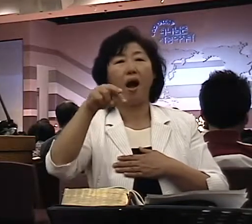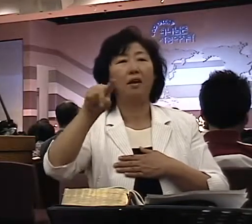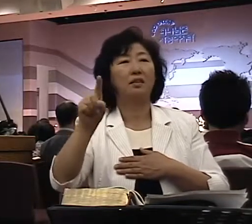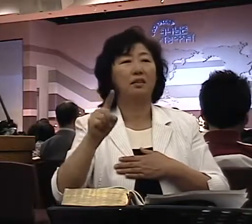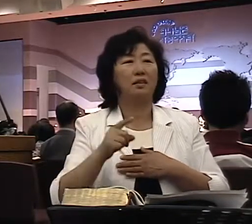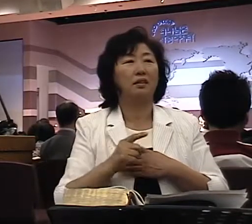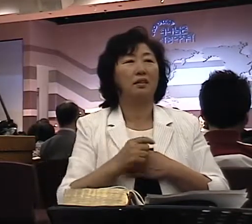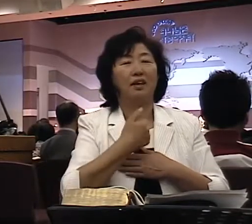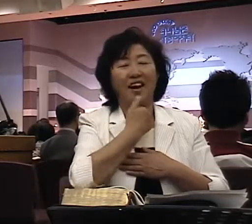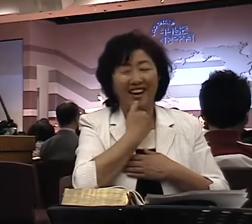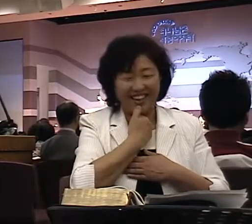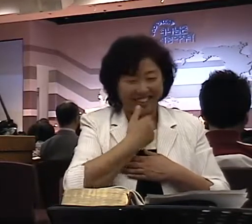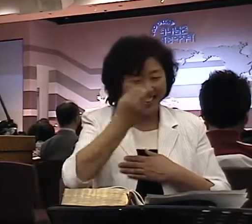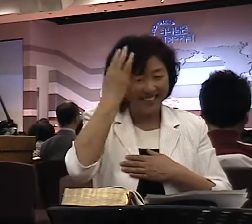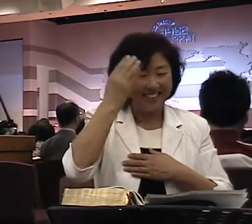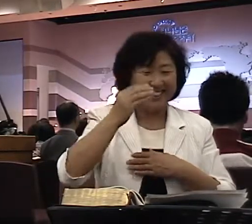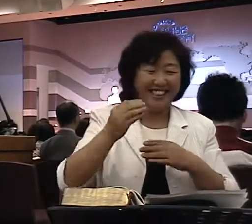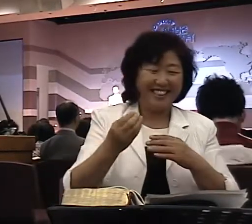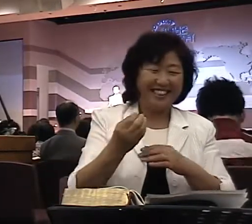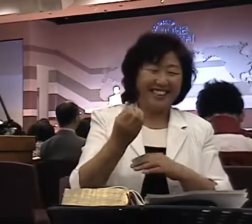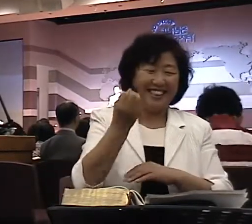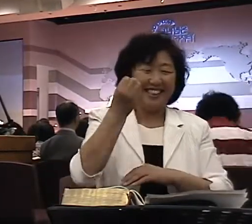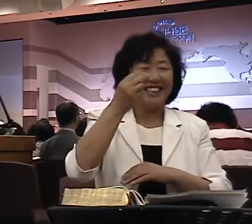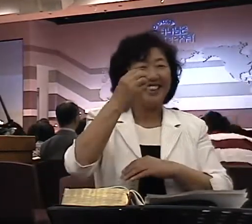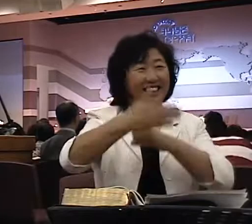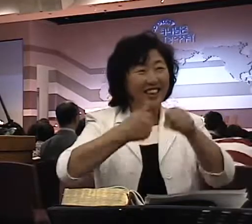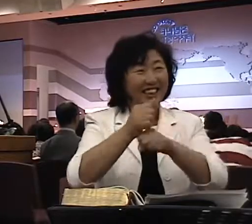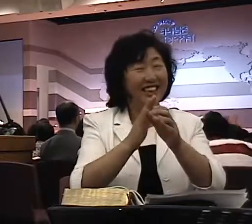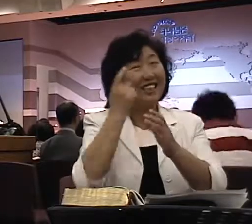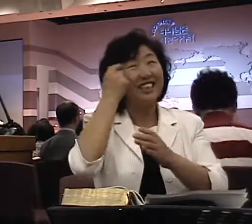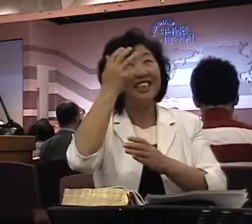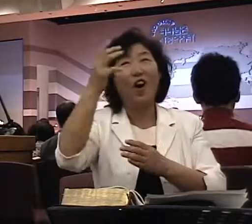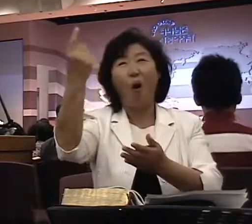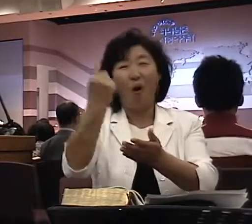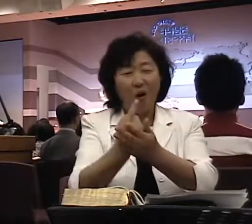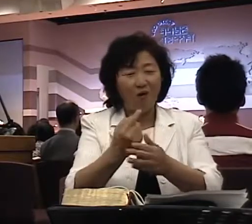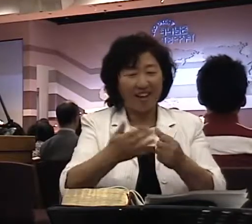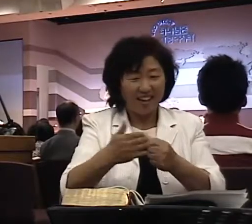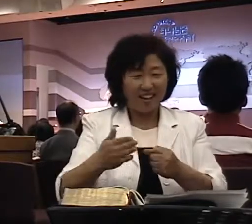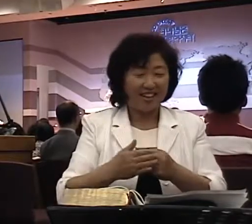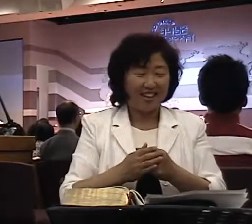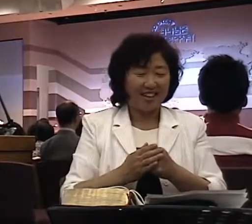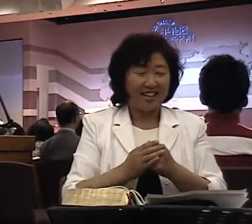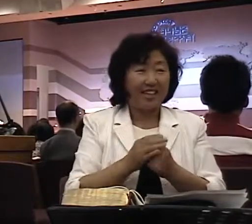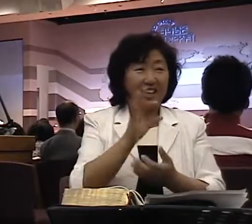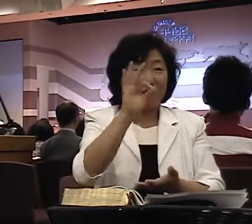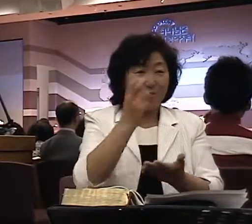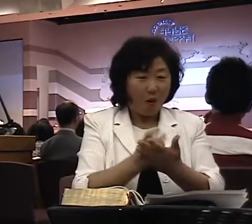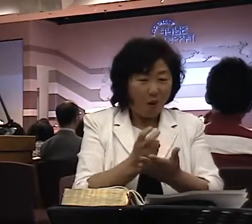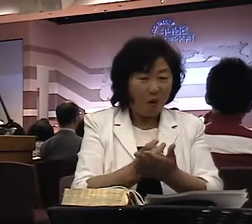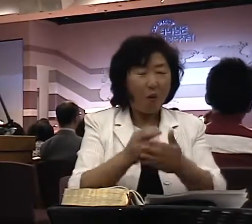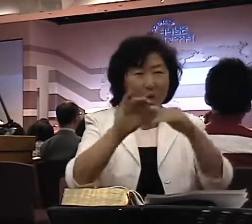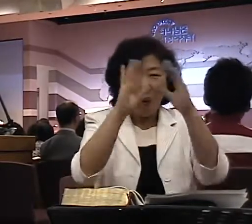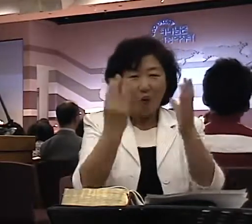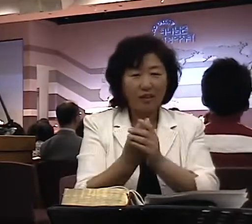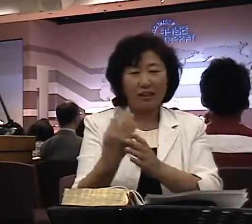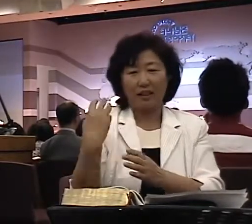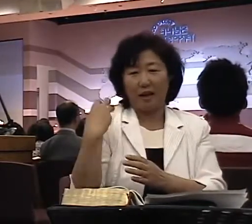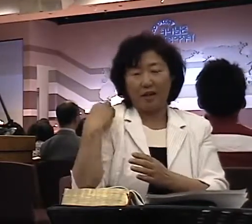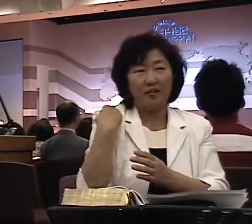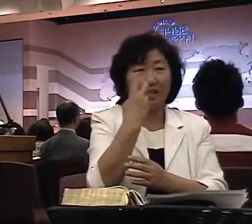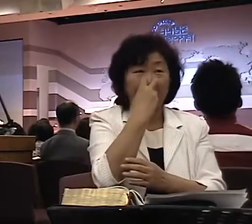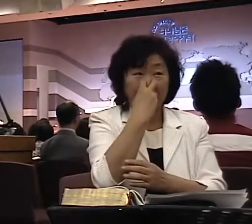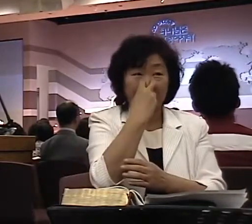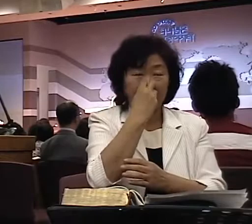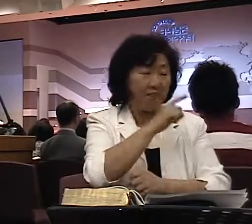율법을 성령이 오심으로 인하여 이제는 그 율법에 요구하는 모든 것을 감당할 수 있는, 지킬 수 있는 능력을